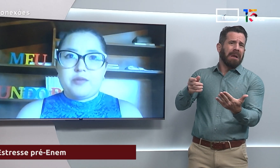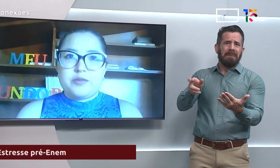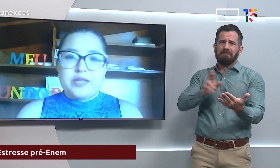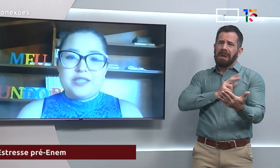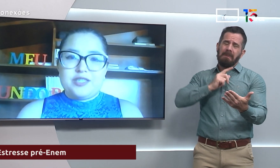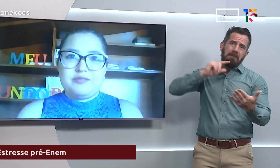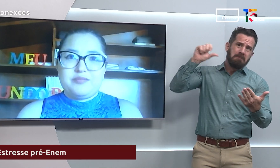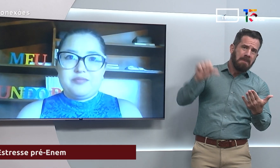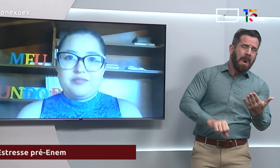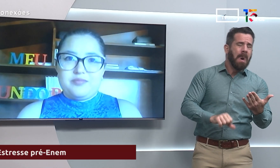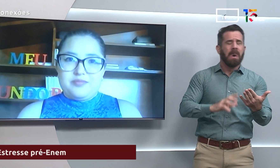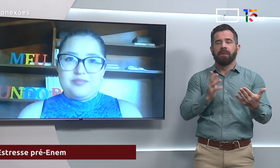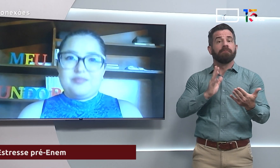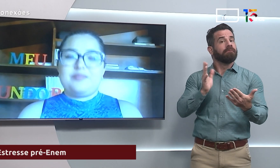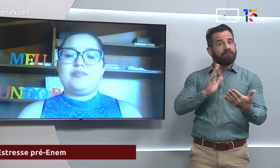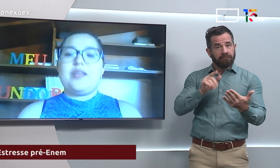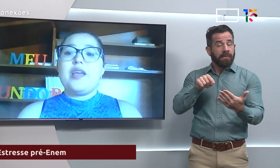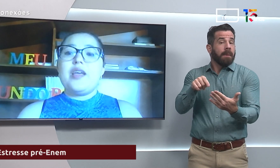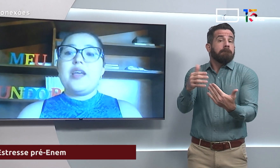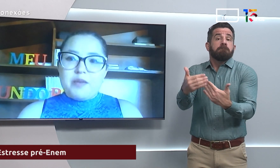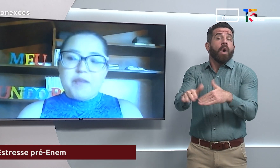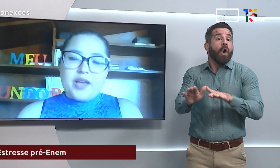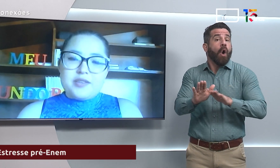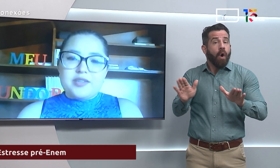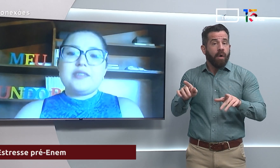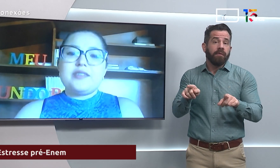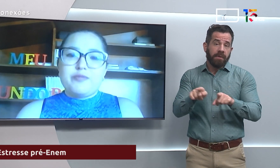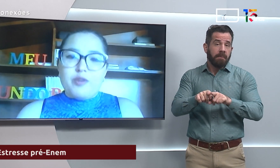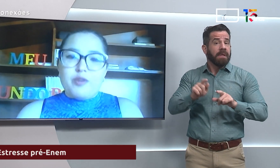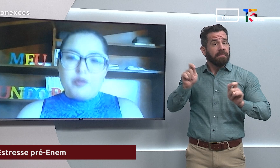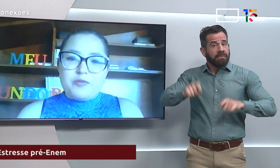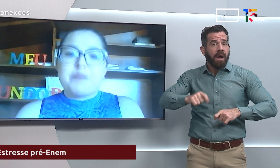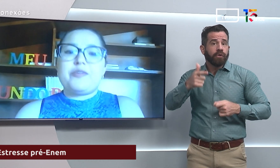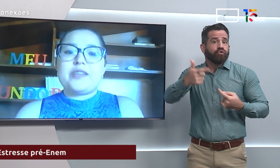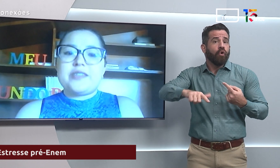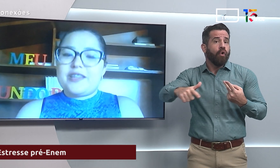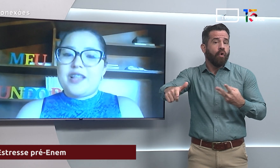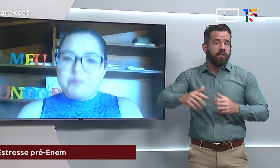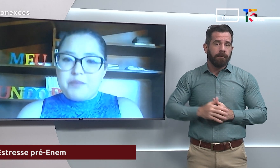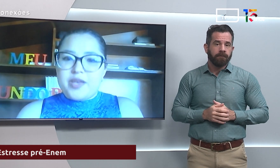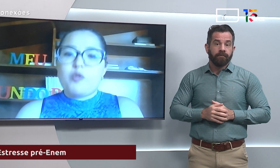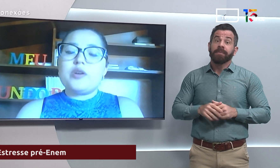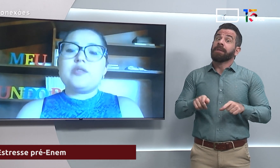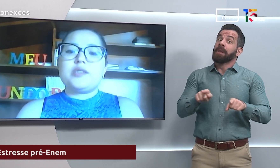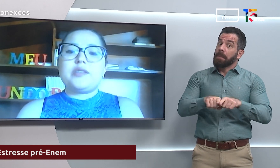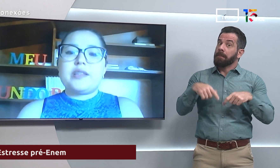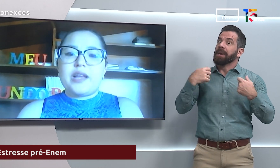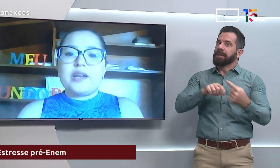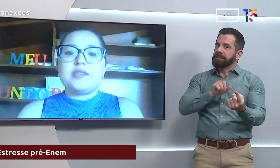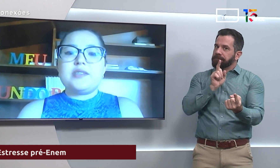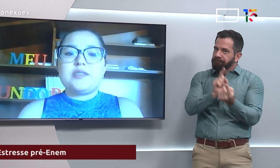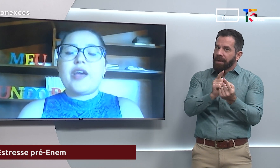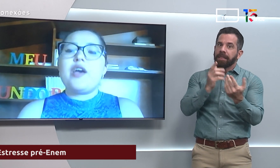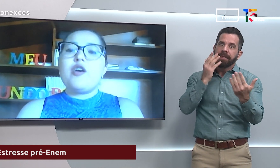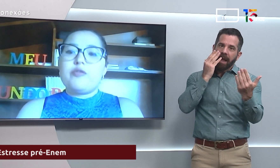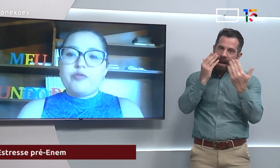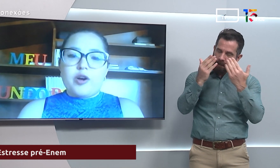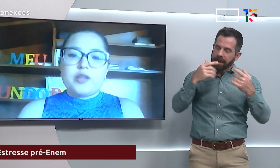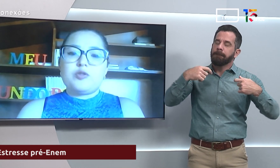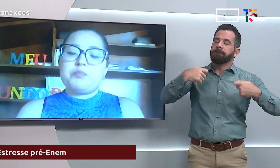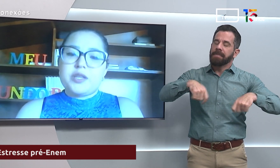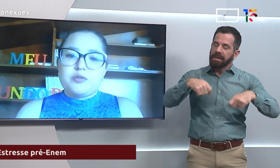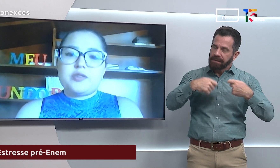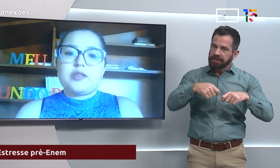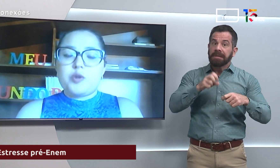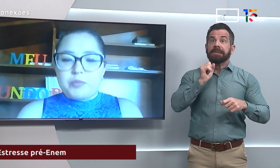numa faculdade. E lembrar tem que fazer terapia quando a ansiedade estiver